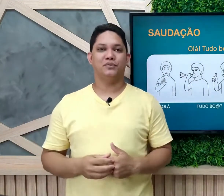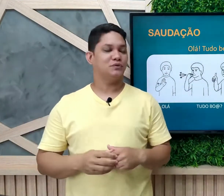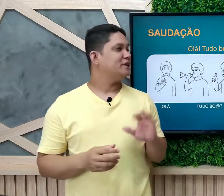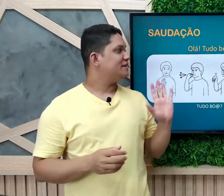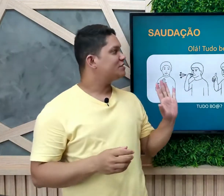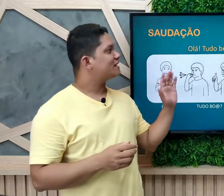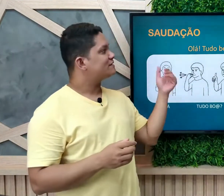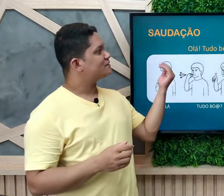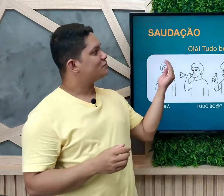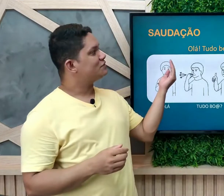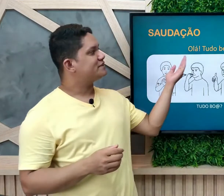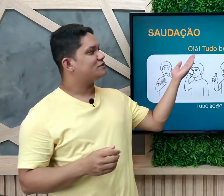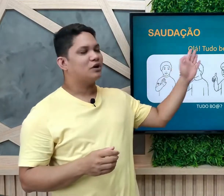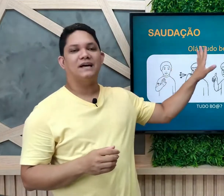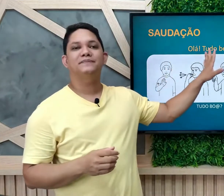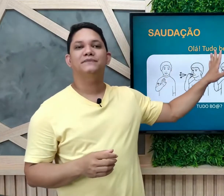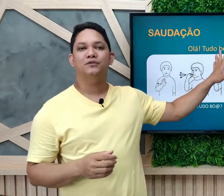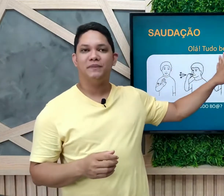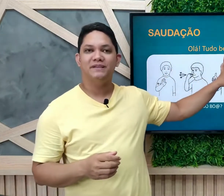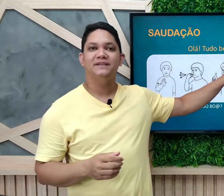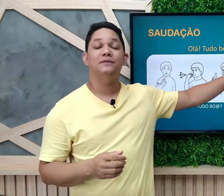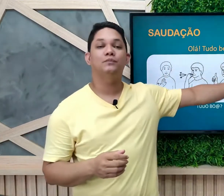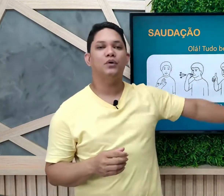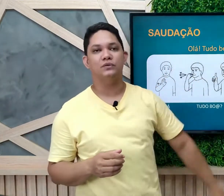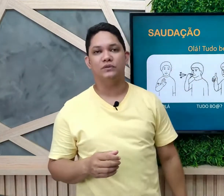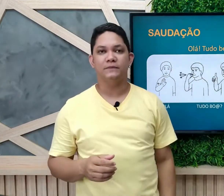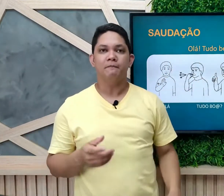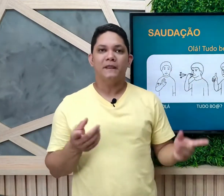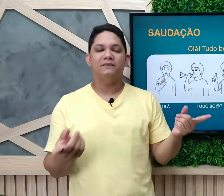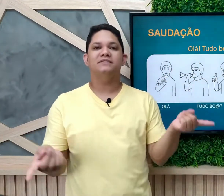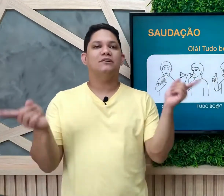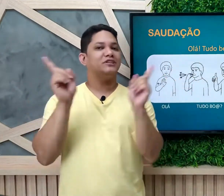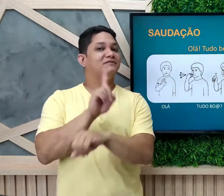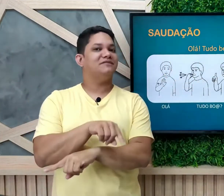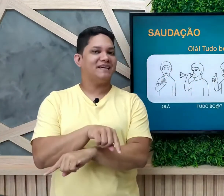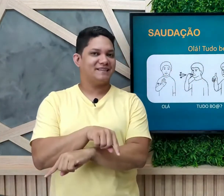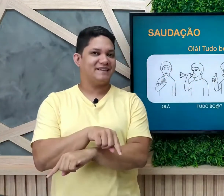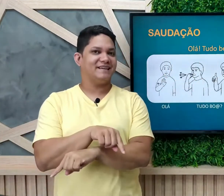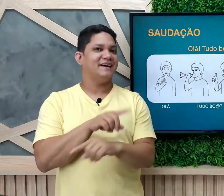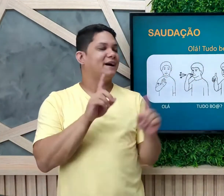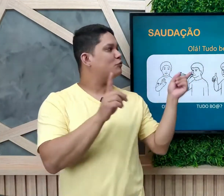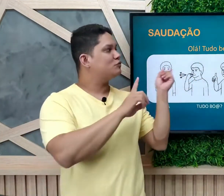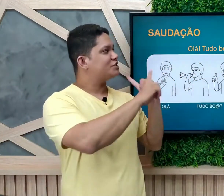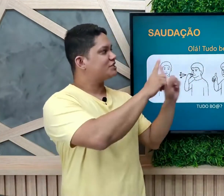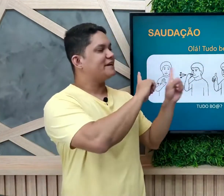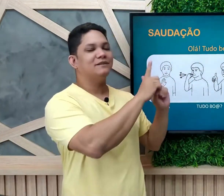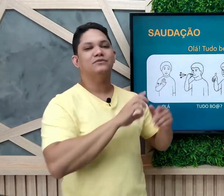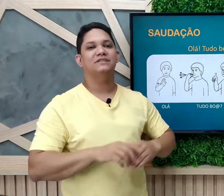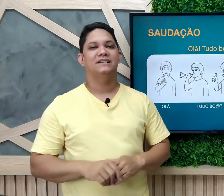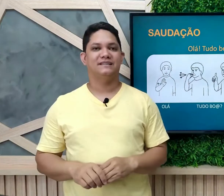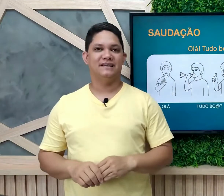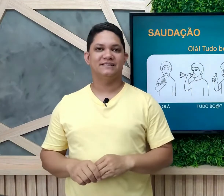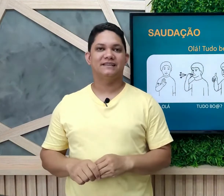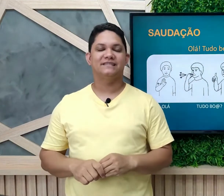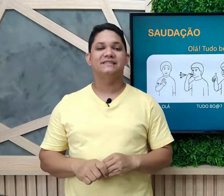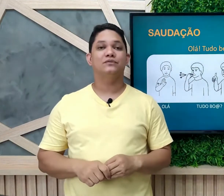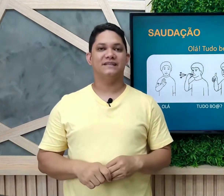Pronto. Neste caso, então, eu disse, olá, tudo bem? Boa noite. Vamos agora inverter alguns termos dessa